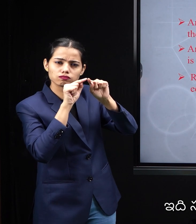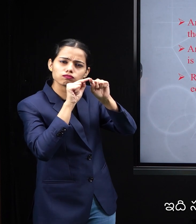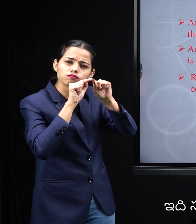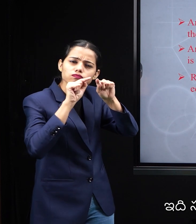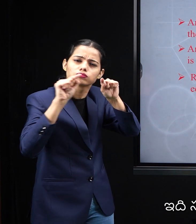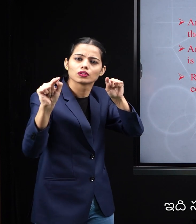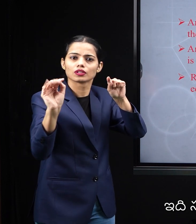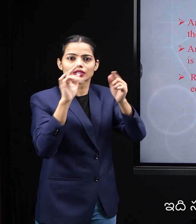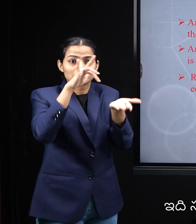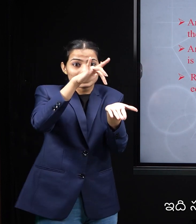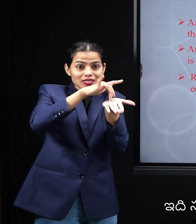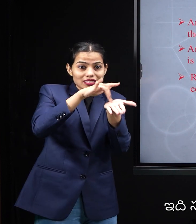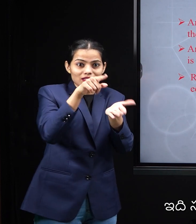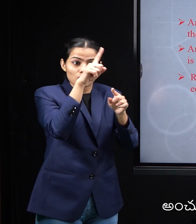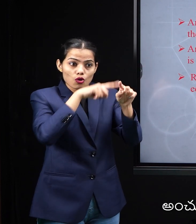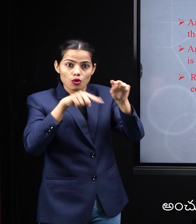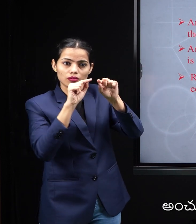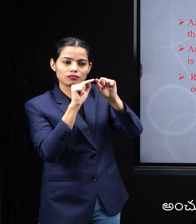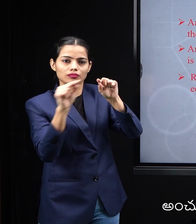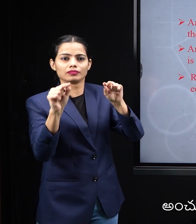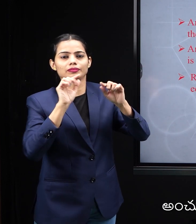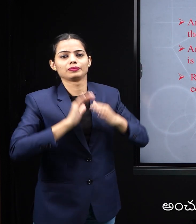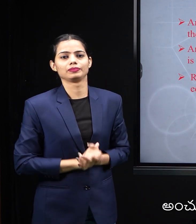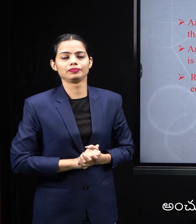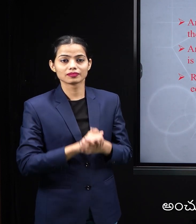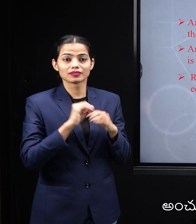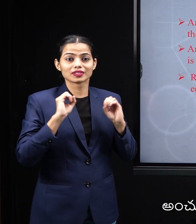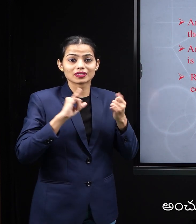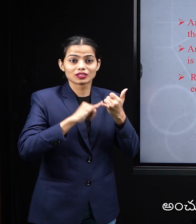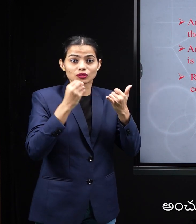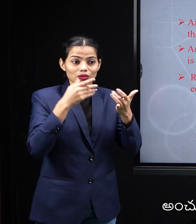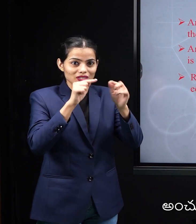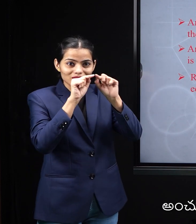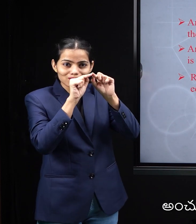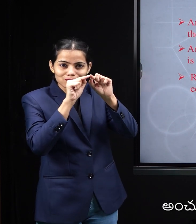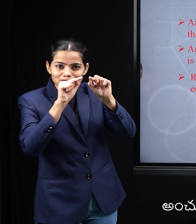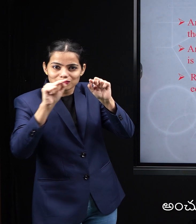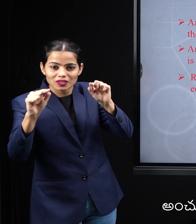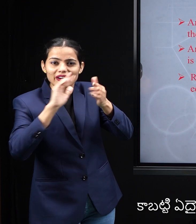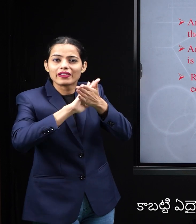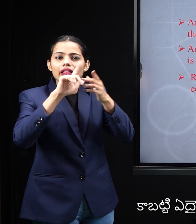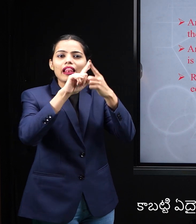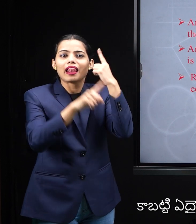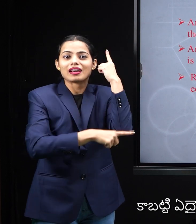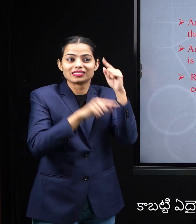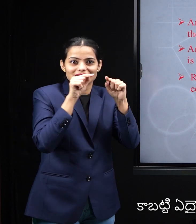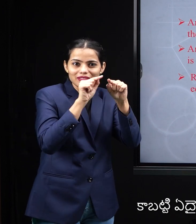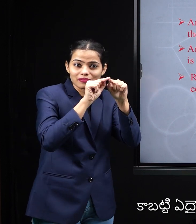సర్కిల్ మధ్యలో నుండి దాని అంచు వరకు ఉన్న లైన్ సెగ్మెంట్. కాబట్టి ఏదైనా